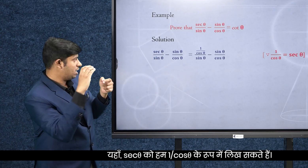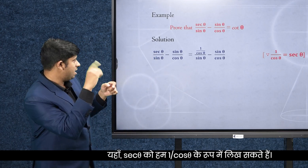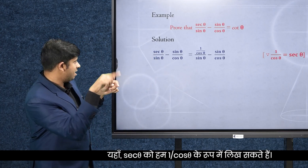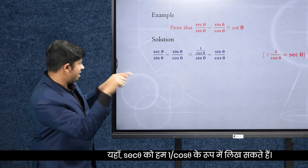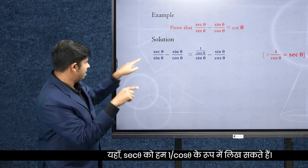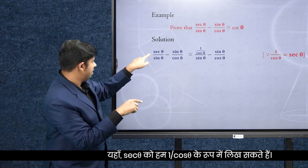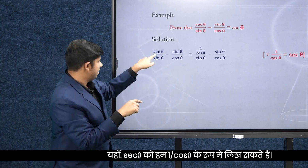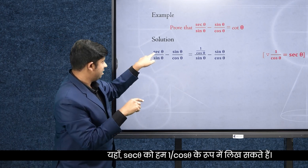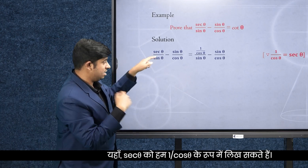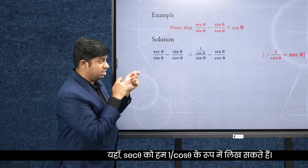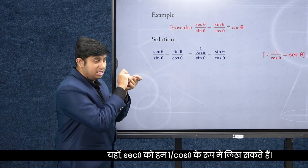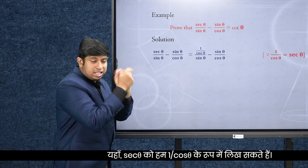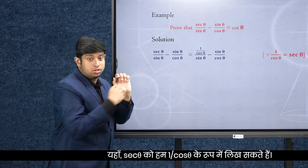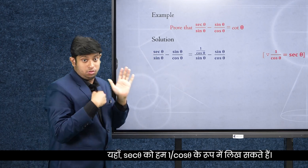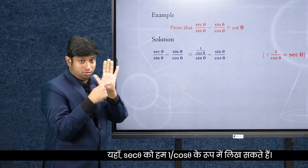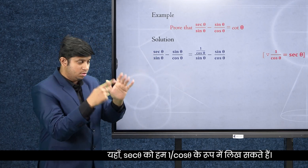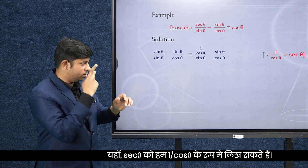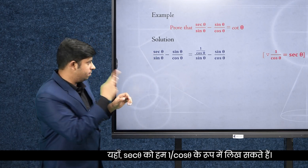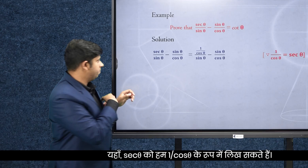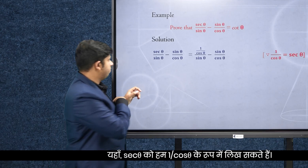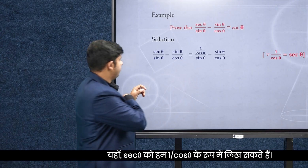यहाँ सेक को हम कोस के रूप में लिख सकते हैं।